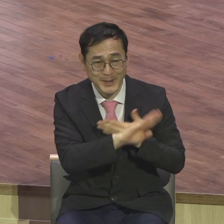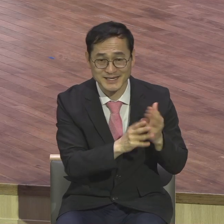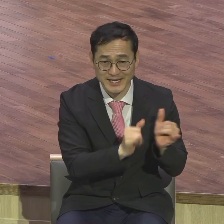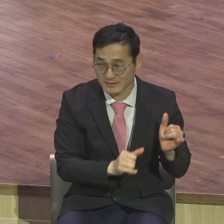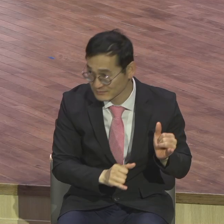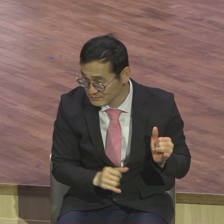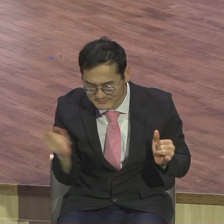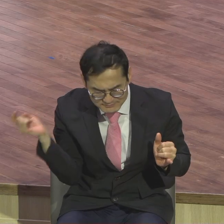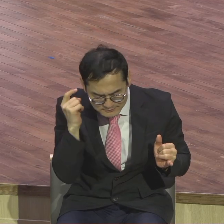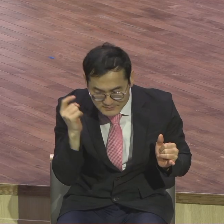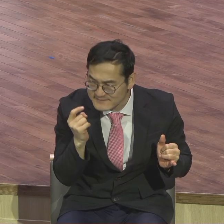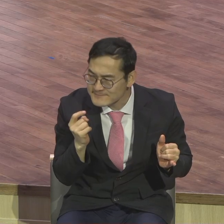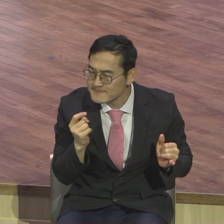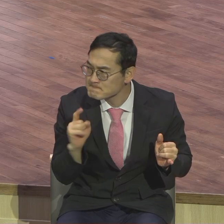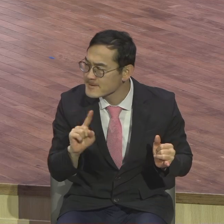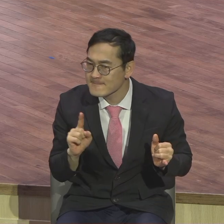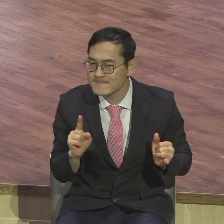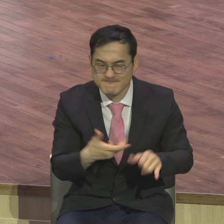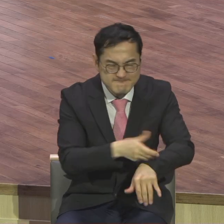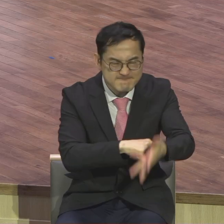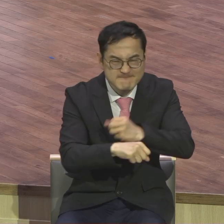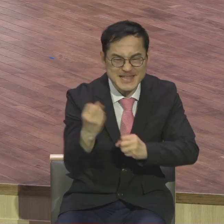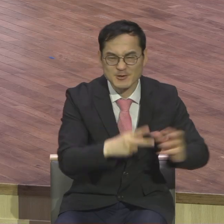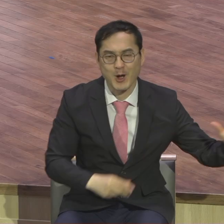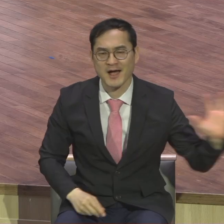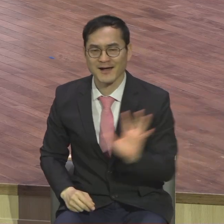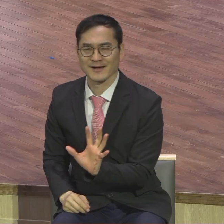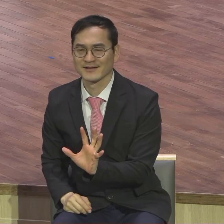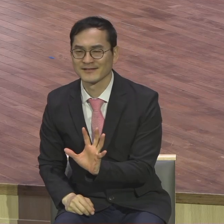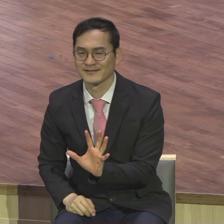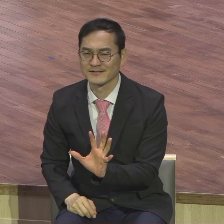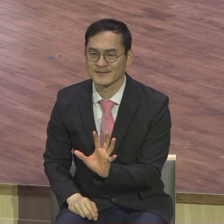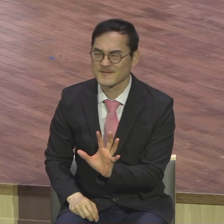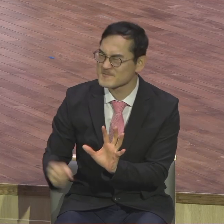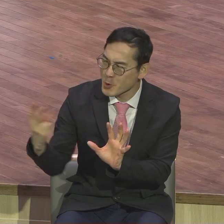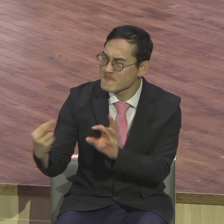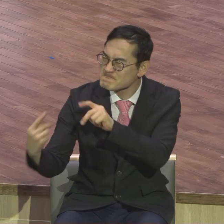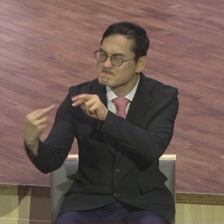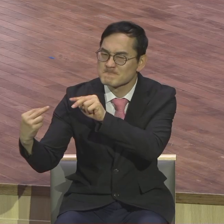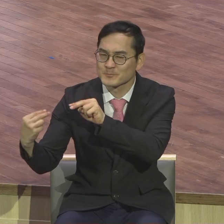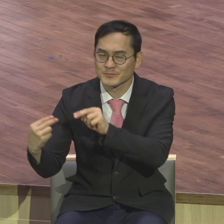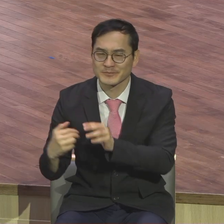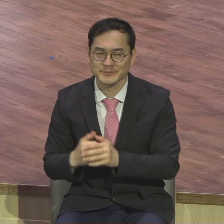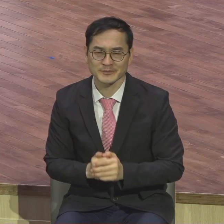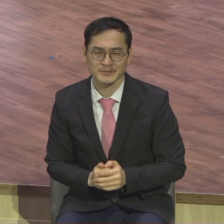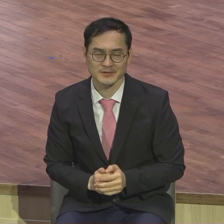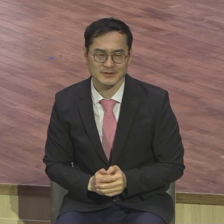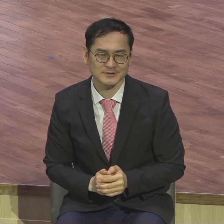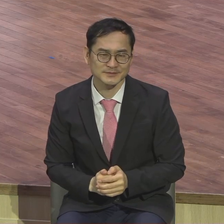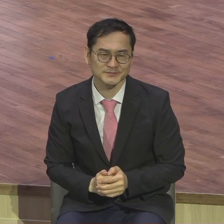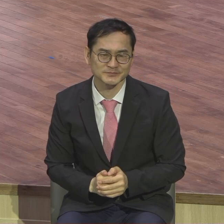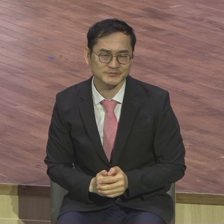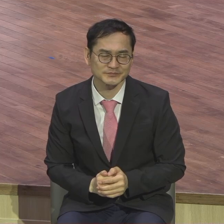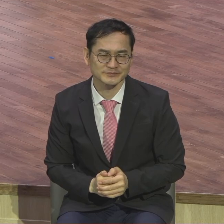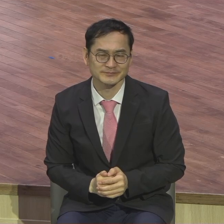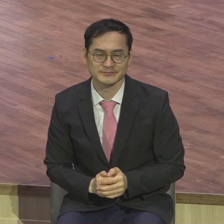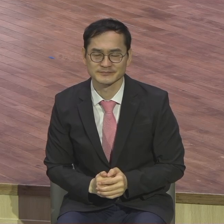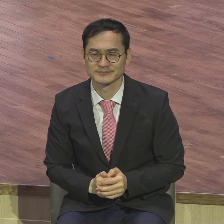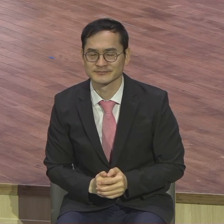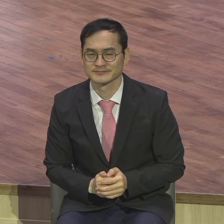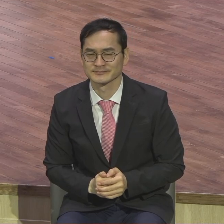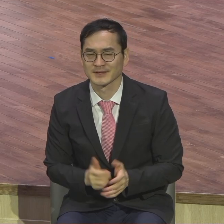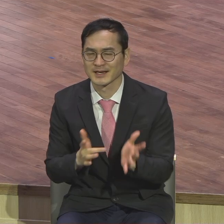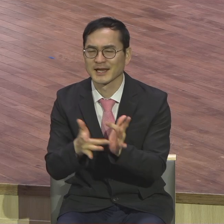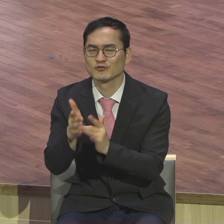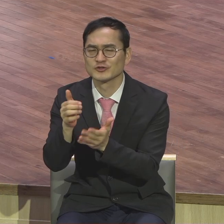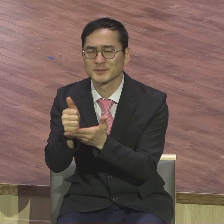다양한 공격을 받으시면서도 우리가 어떻게 전국 백성으로서의 삶을 살